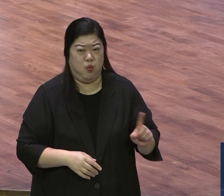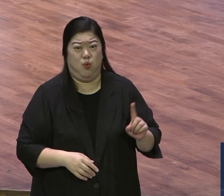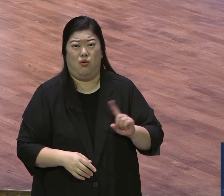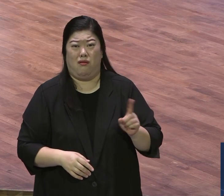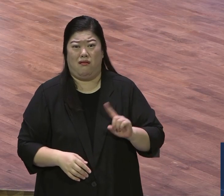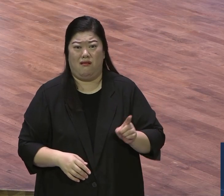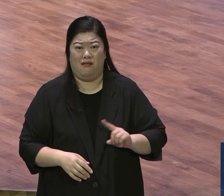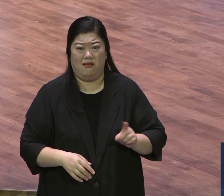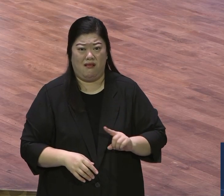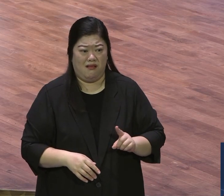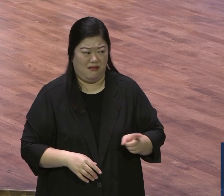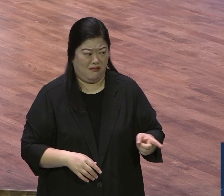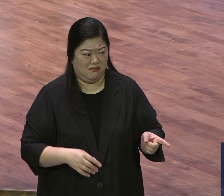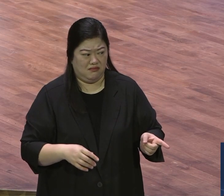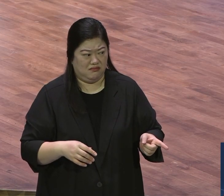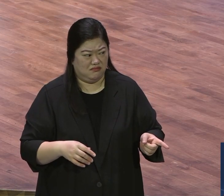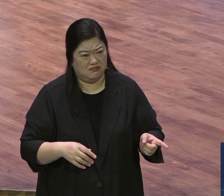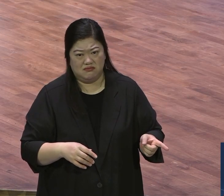정성맞다.